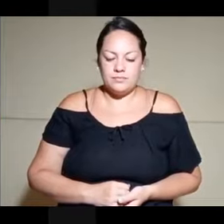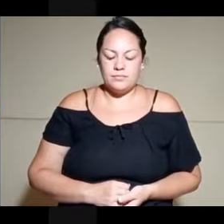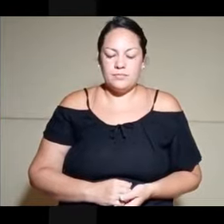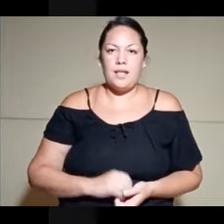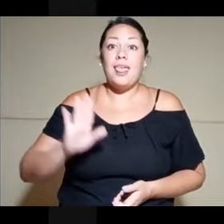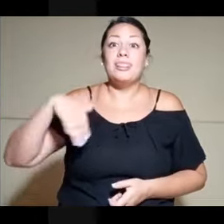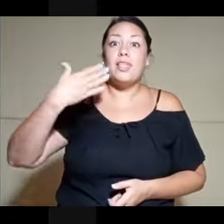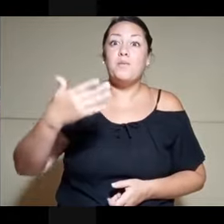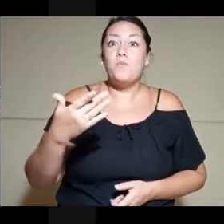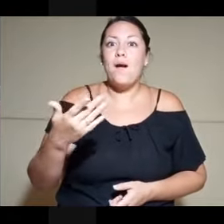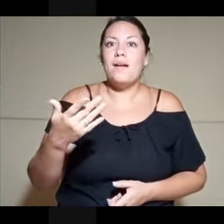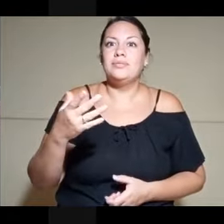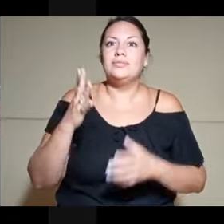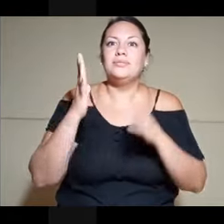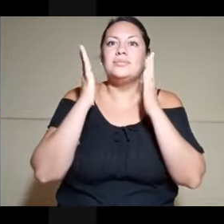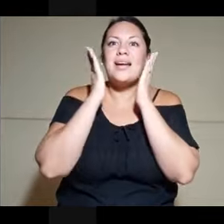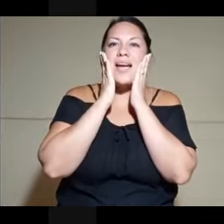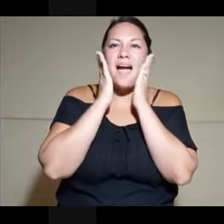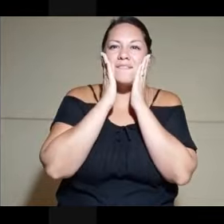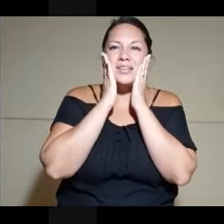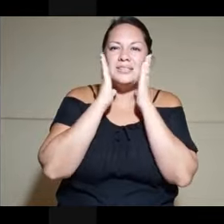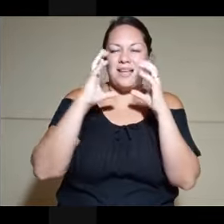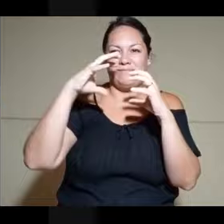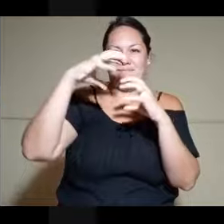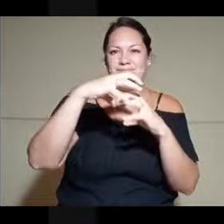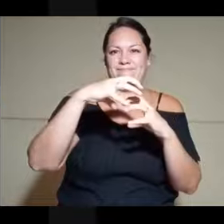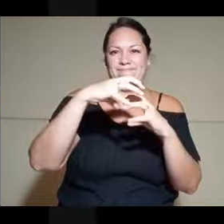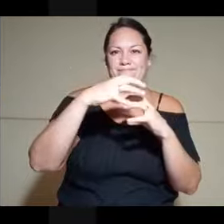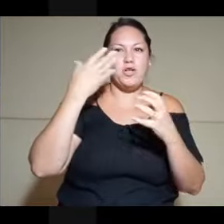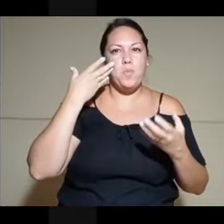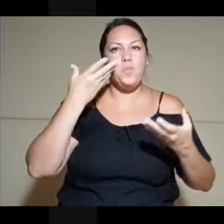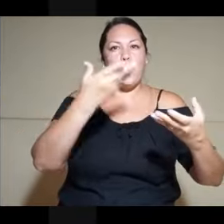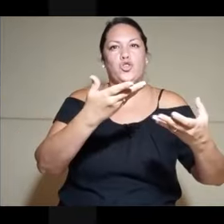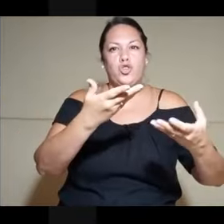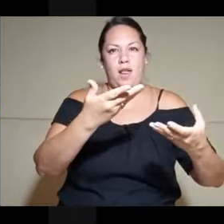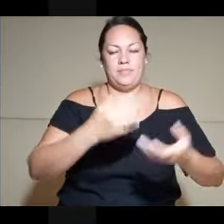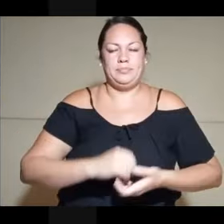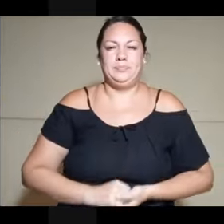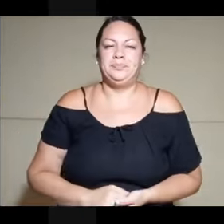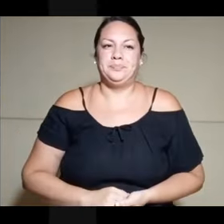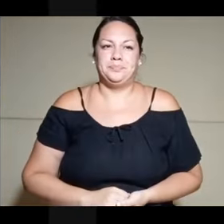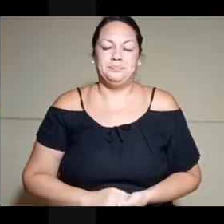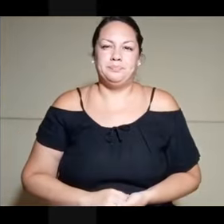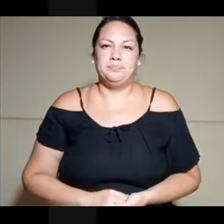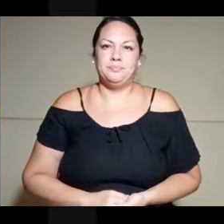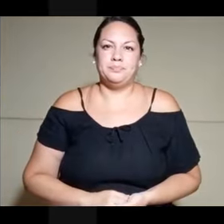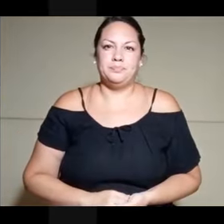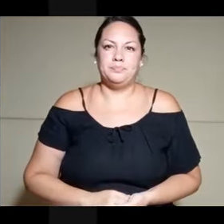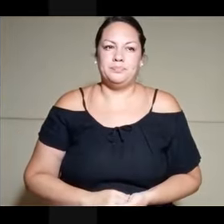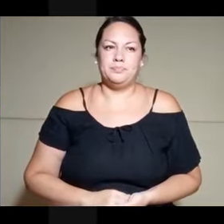Un cráneo humano. Hola, profe. Hola, chicos. Así que buenas tardes. Así que se los voy a mostrar en la próxima clase, háganme